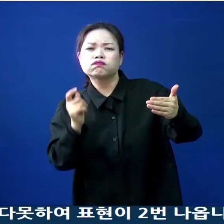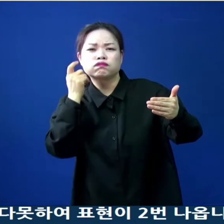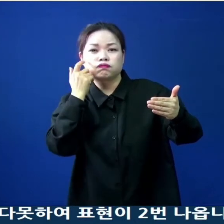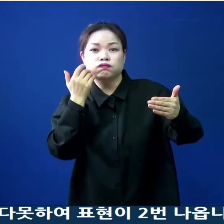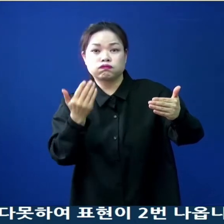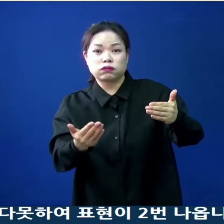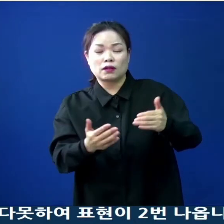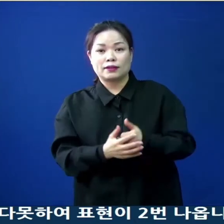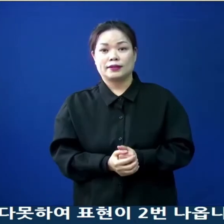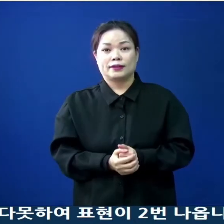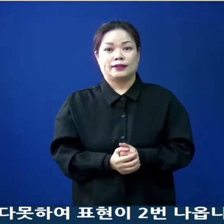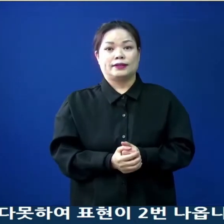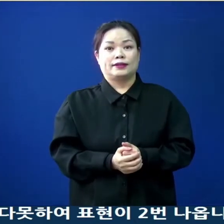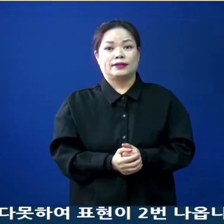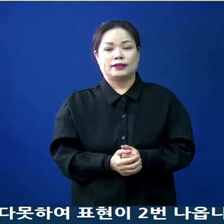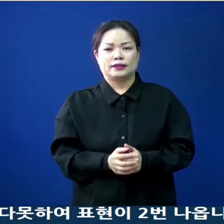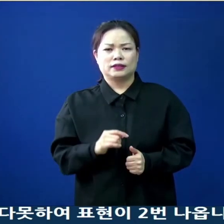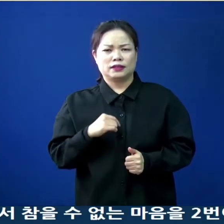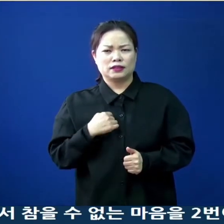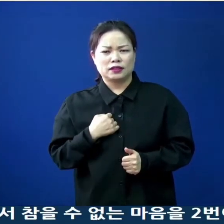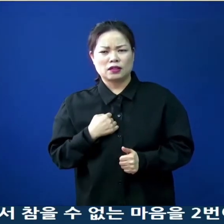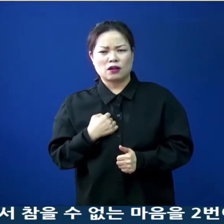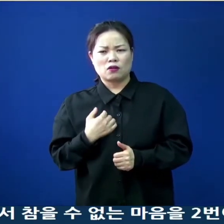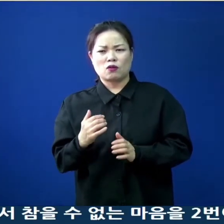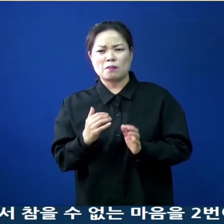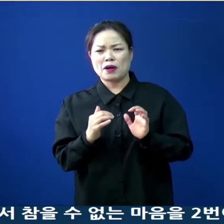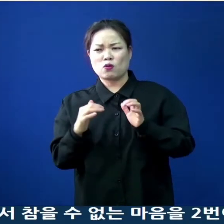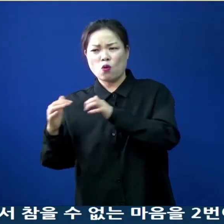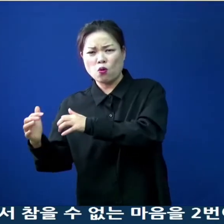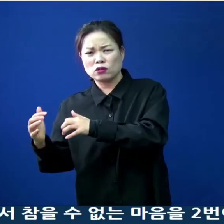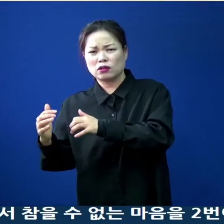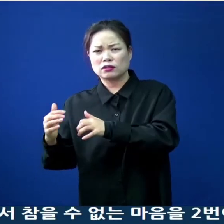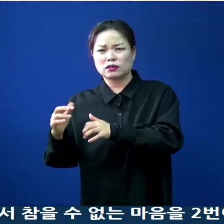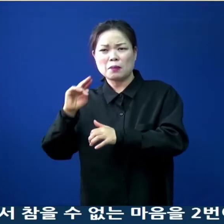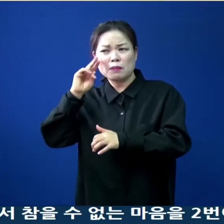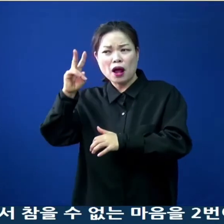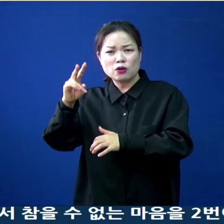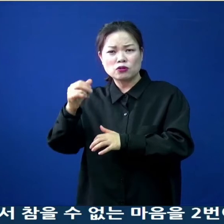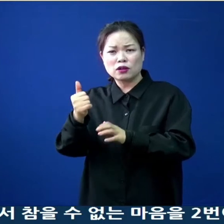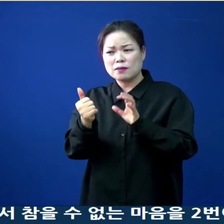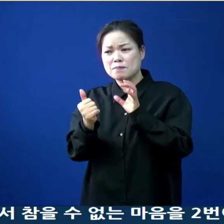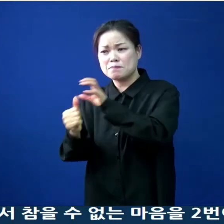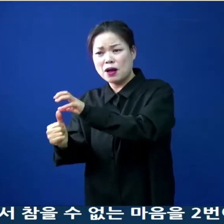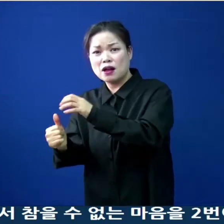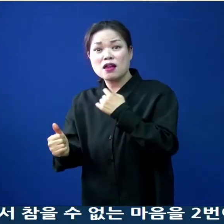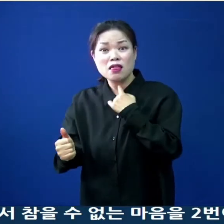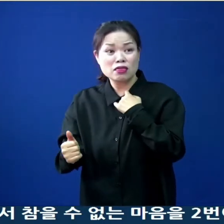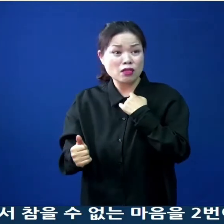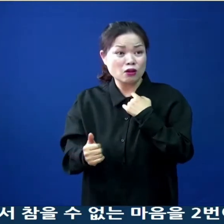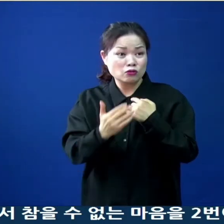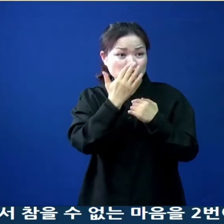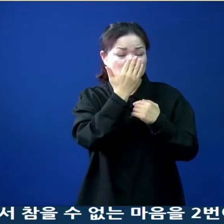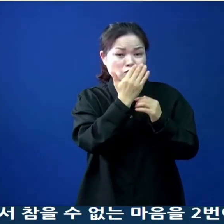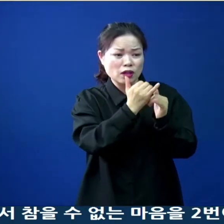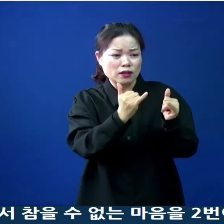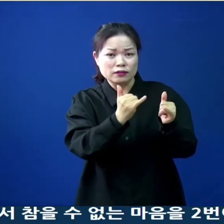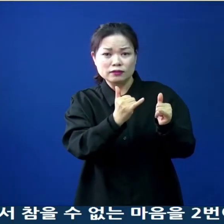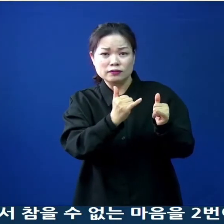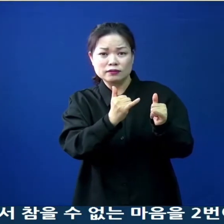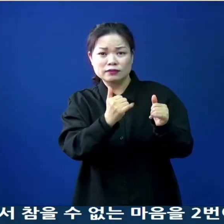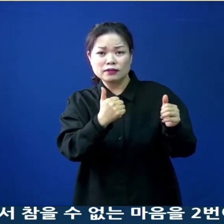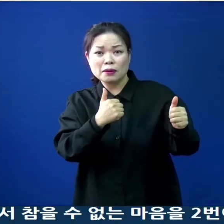무엇이었을까요? 자신을 괴롭히고 공격하고 자신에게 위해를 가했던 유대인들의 횡포를 참을